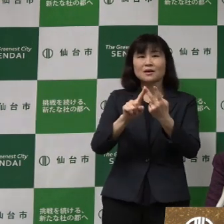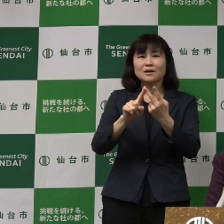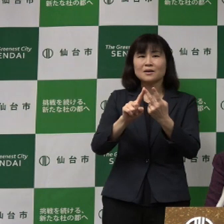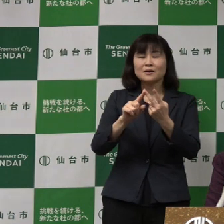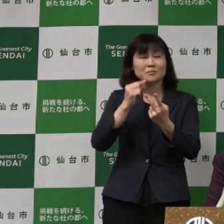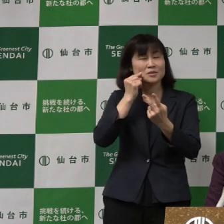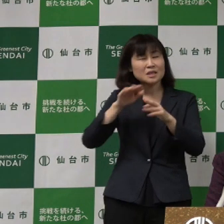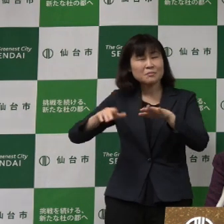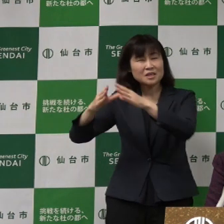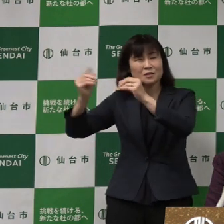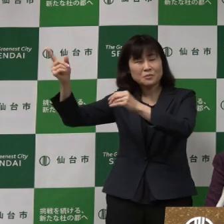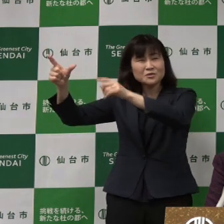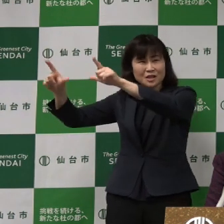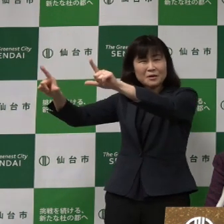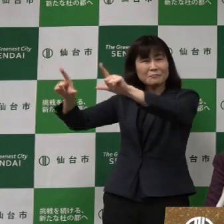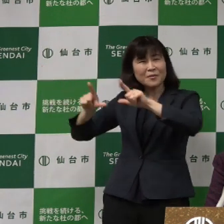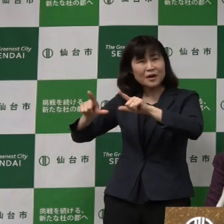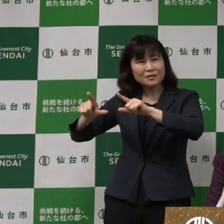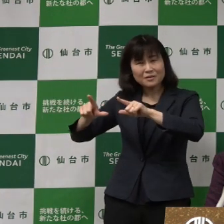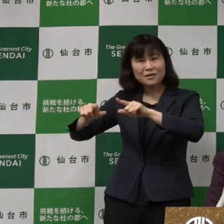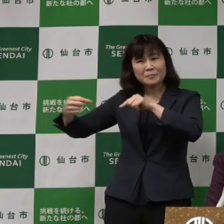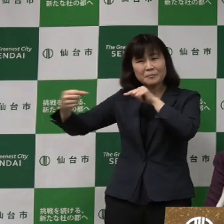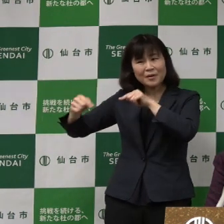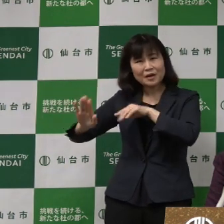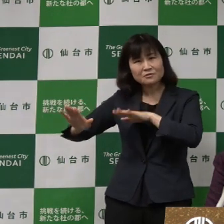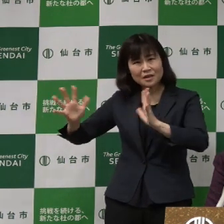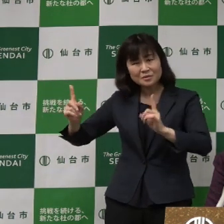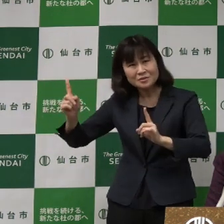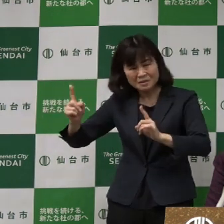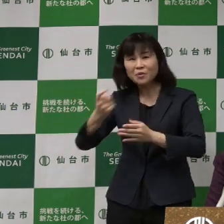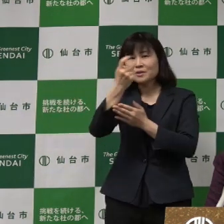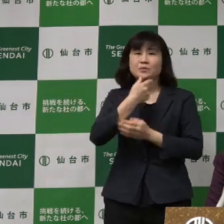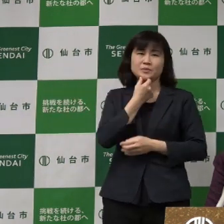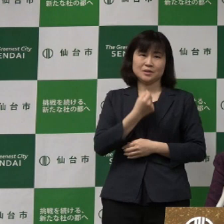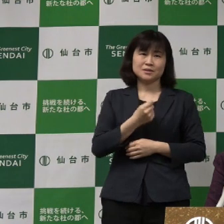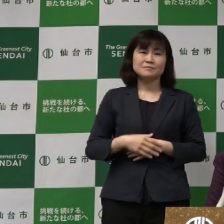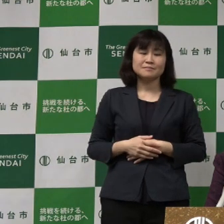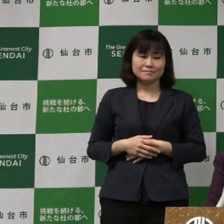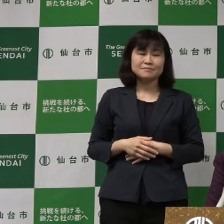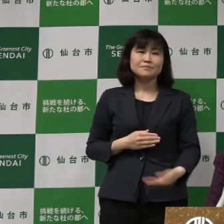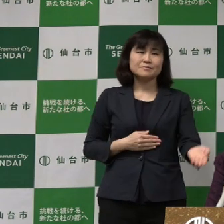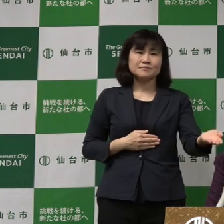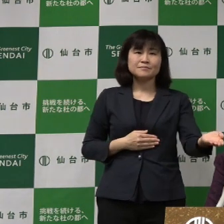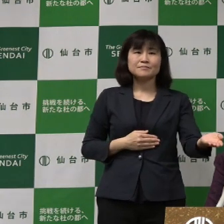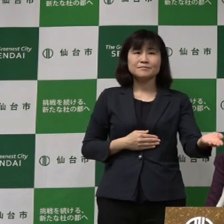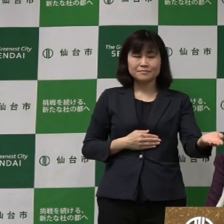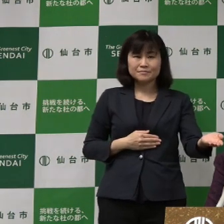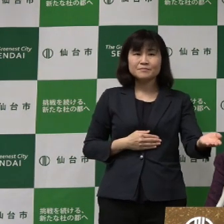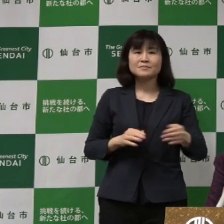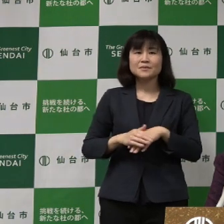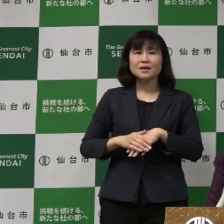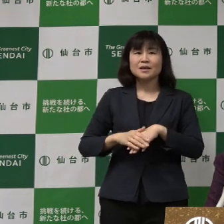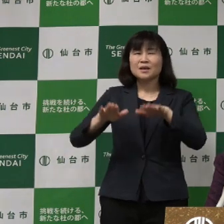いらっしゃる予定があるのかどうかというようなところを教えてください。 ロシアによるウクライナへの軍事侵